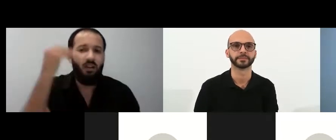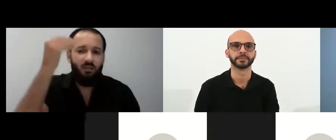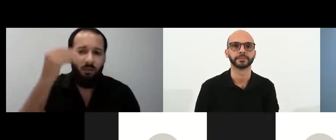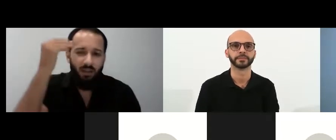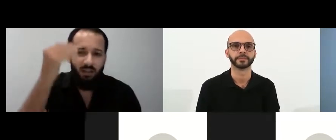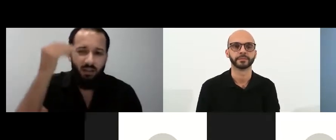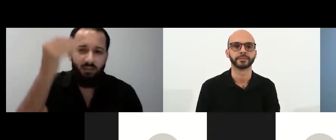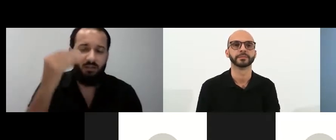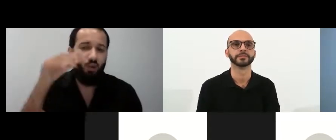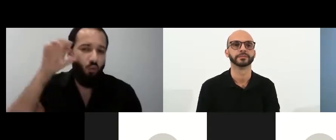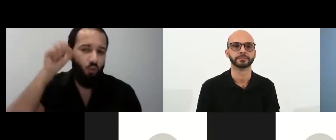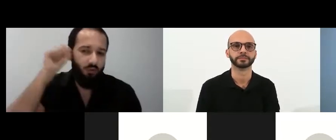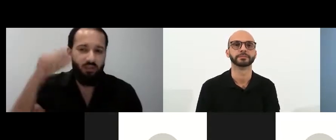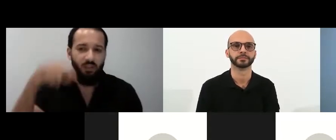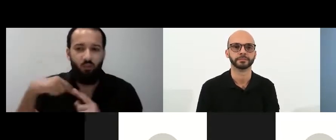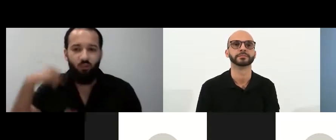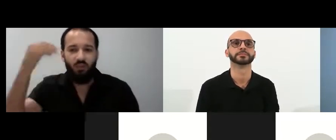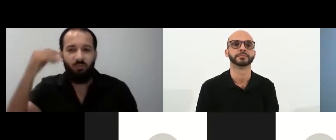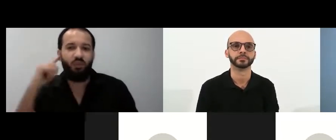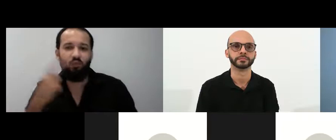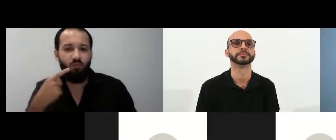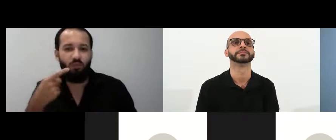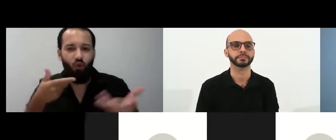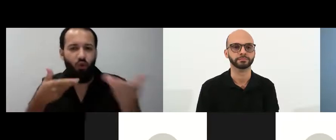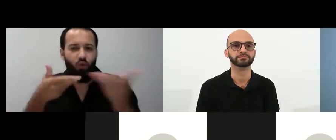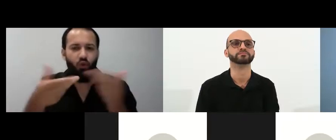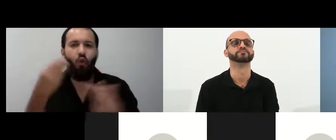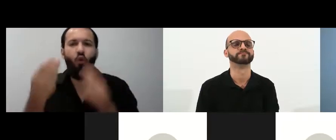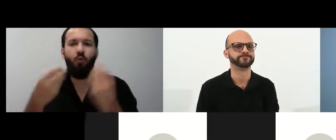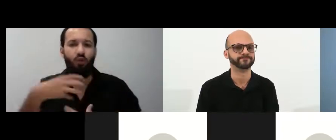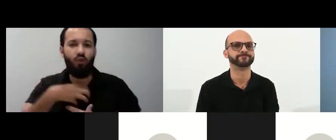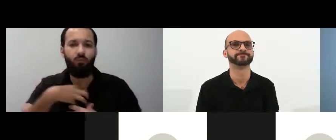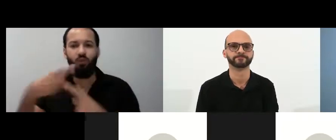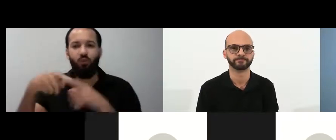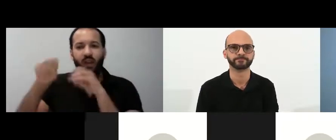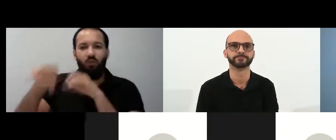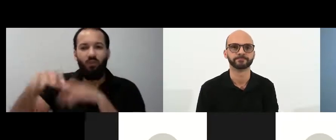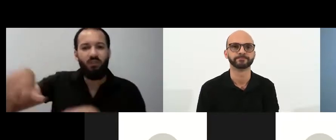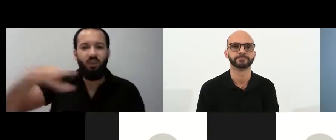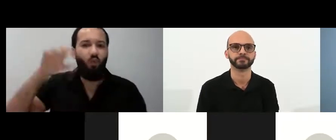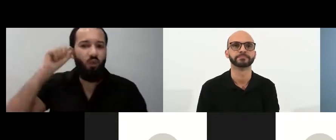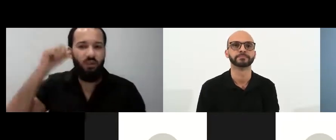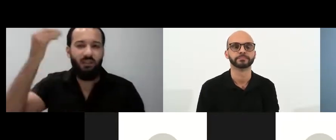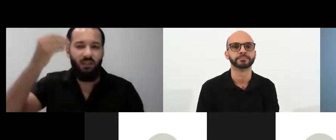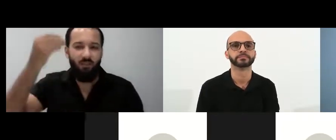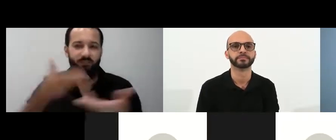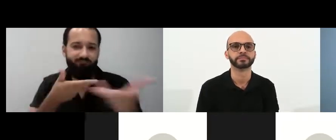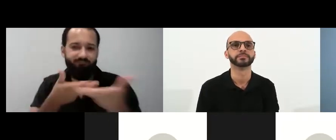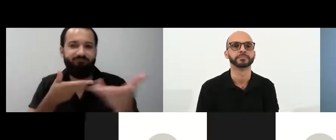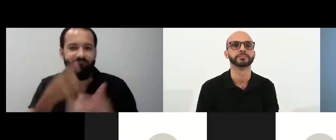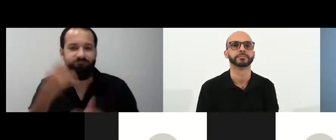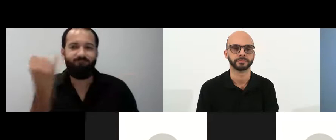quero agradecer as experiências de vocês, ouvintes conosco, nos